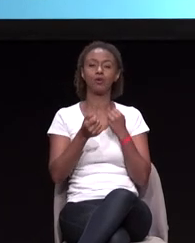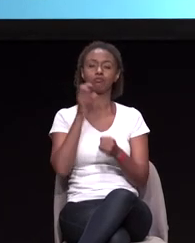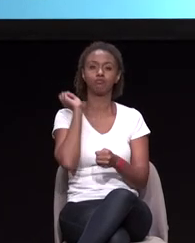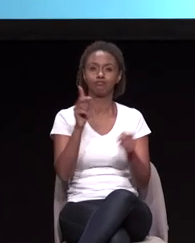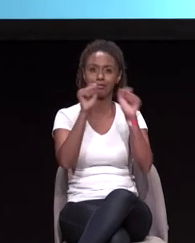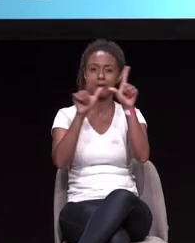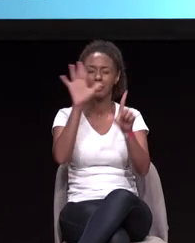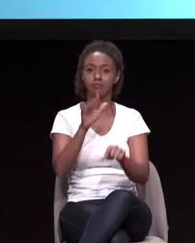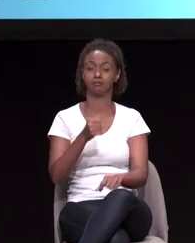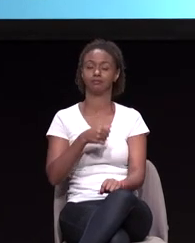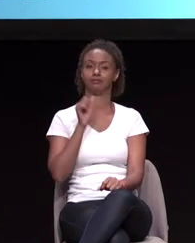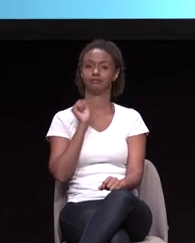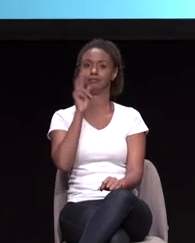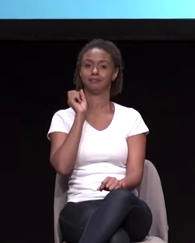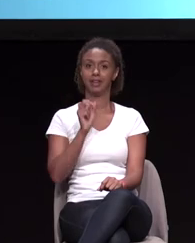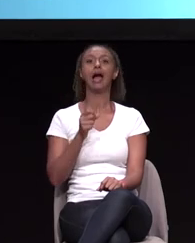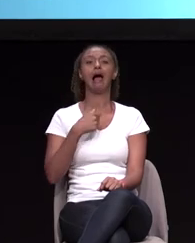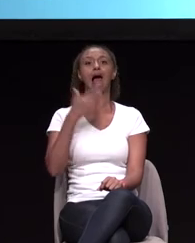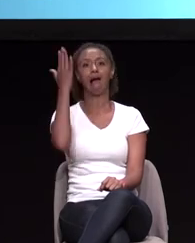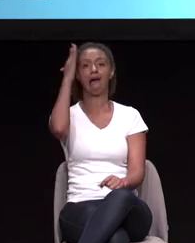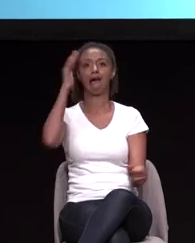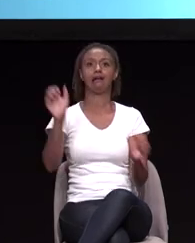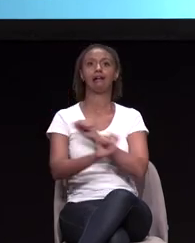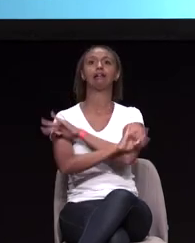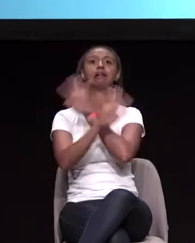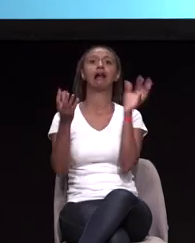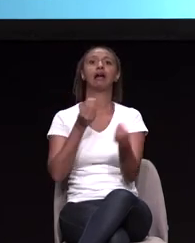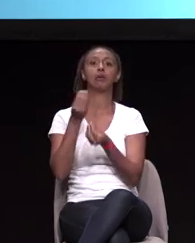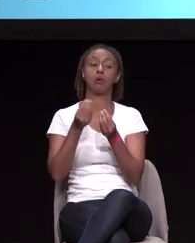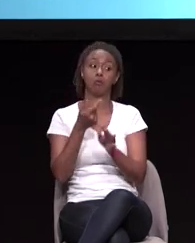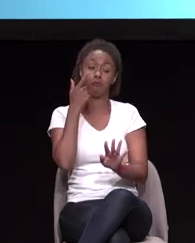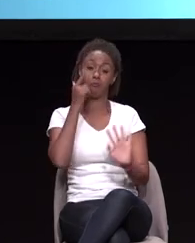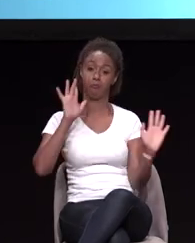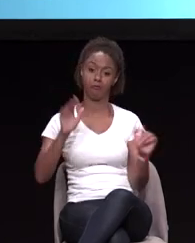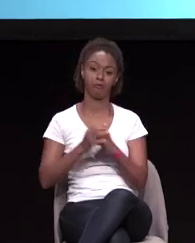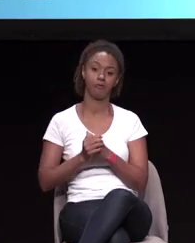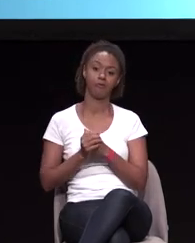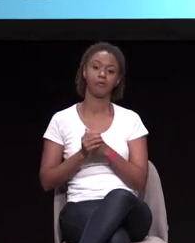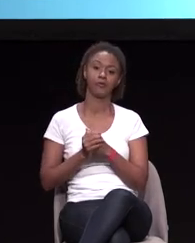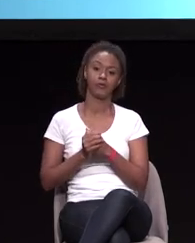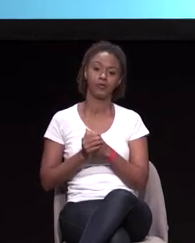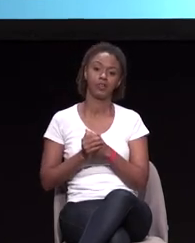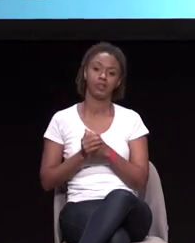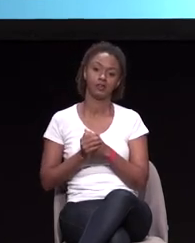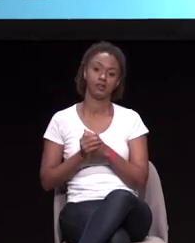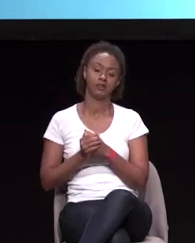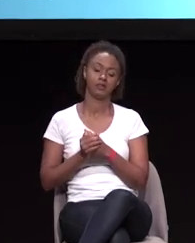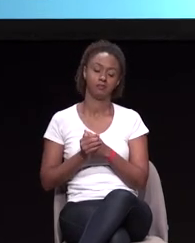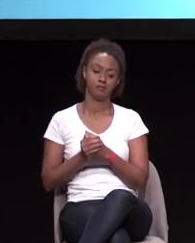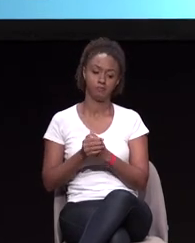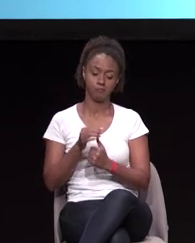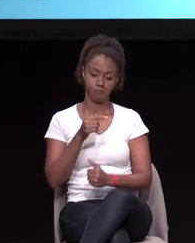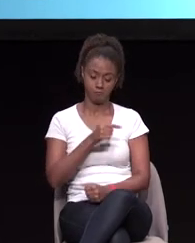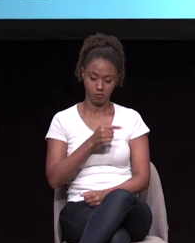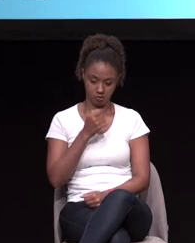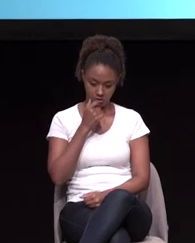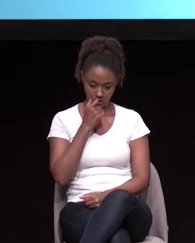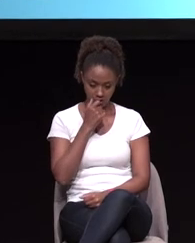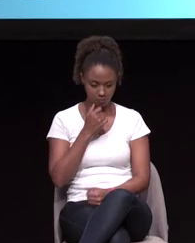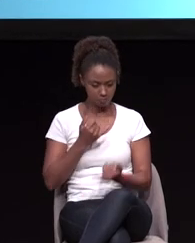né a coisa eu vou entender melhor como é que está essa distribuição o senhor é é têm mais